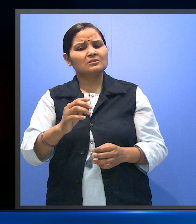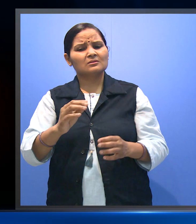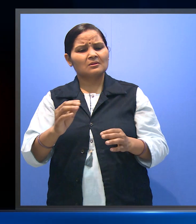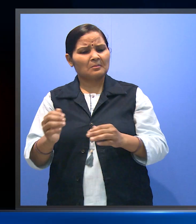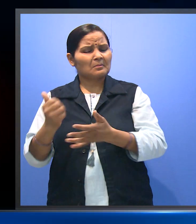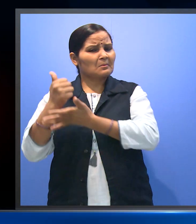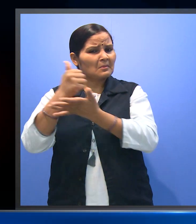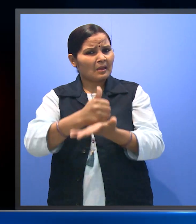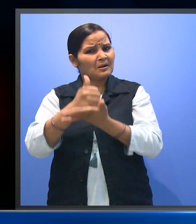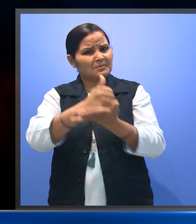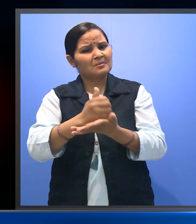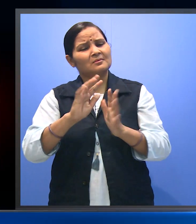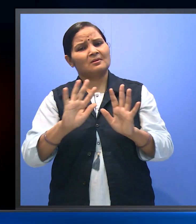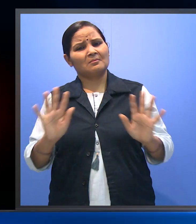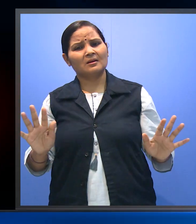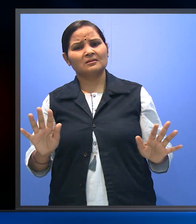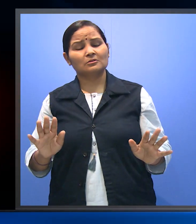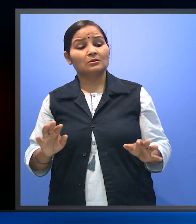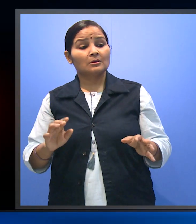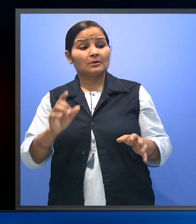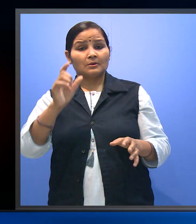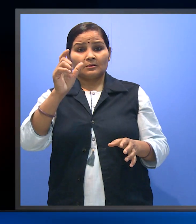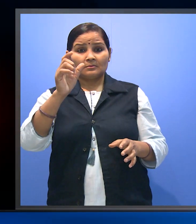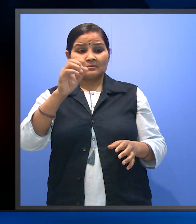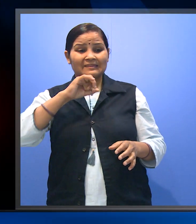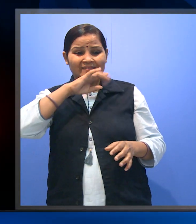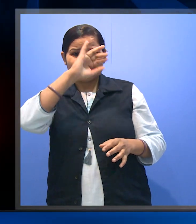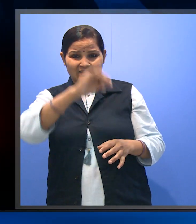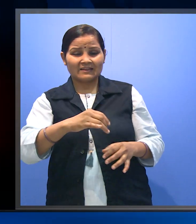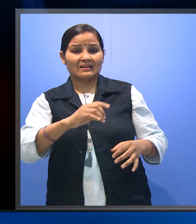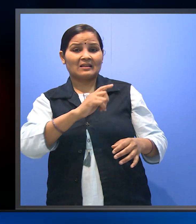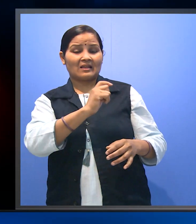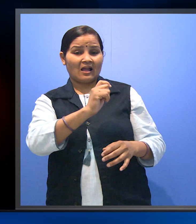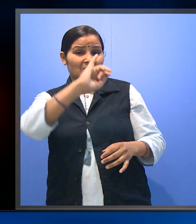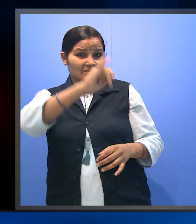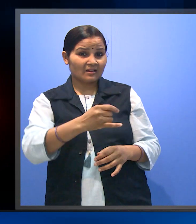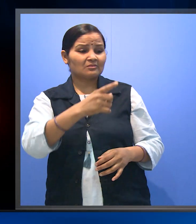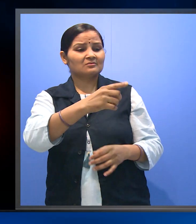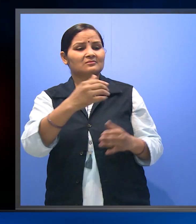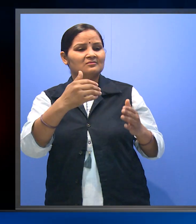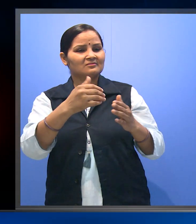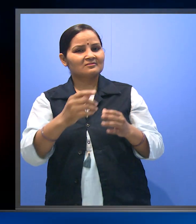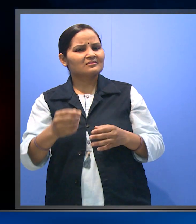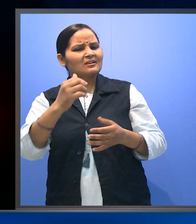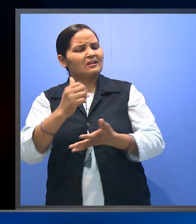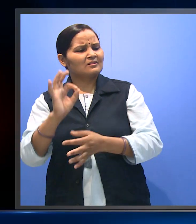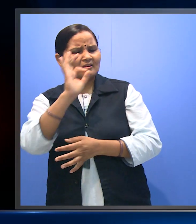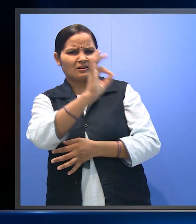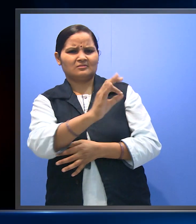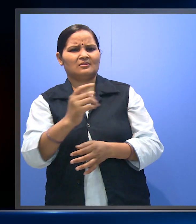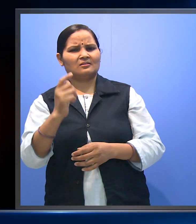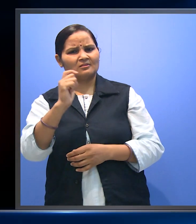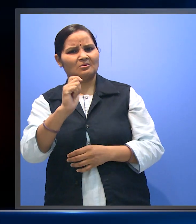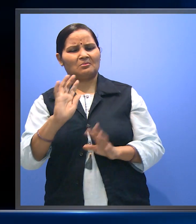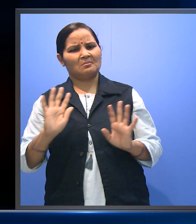उपकार करना है, जो बुरी वस्तु है, जो बुराई करते हैं, उनसे भी भलाई करनी है, और